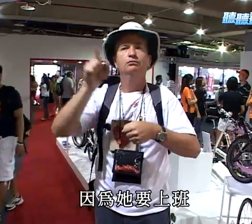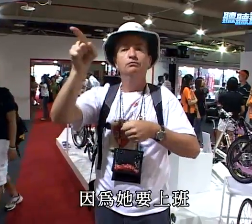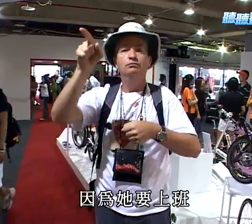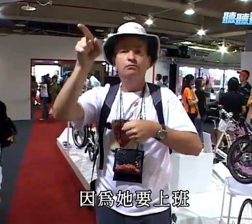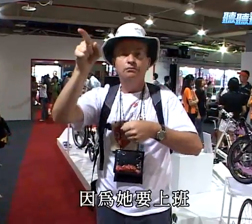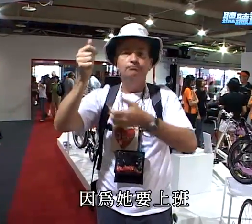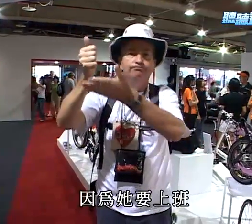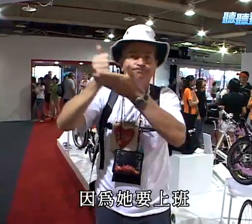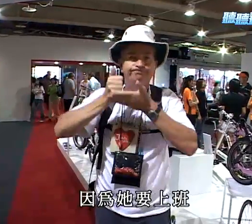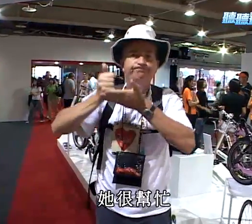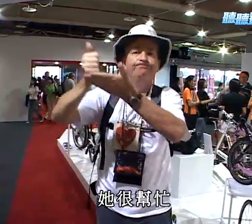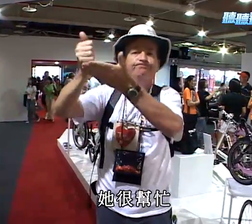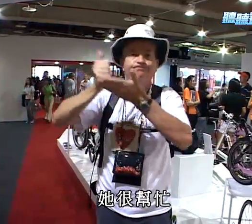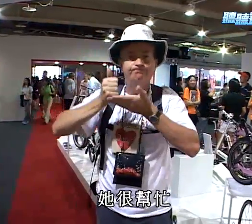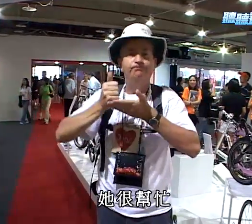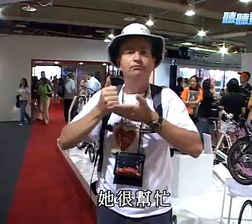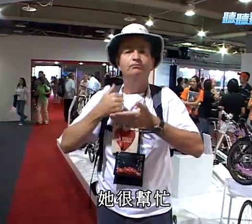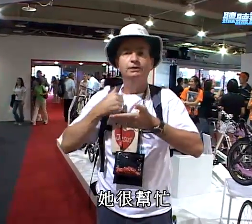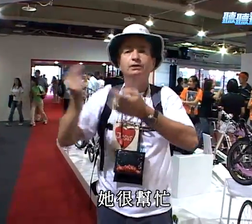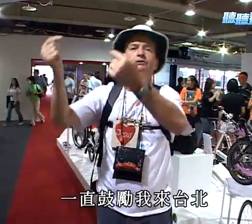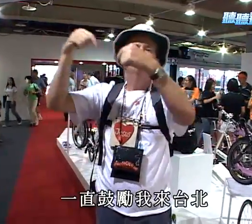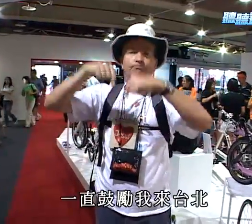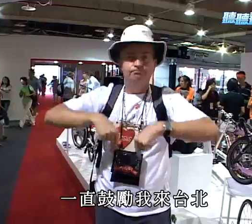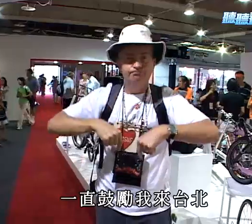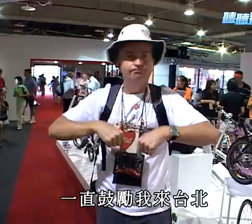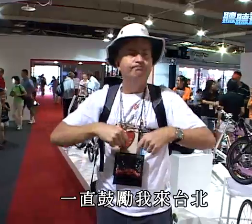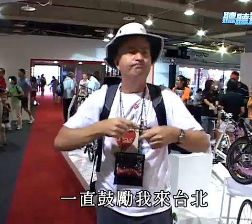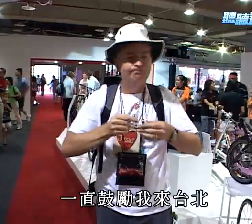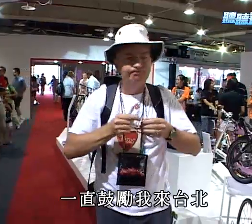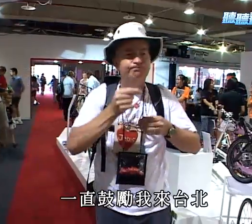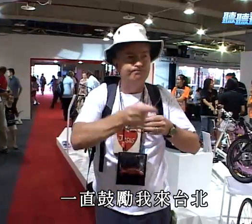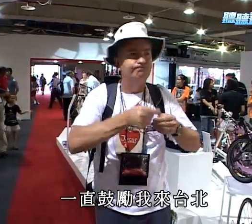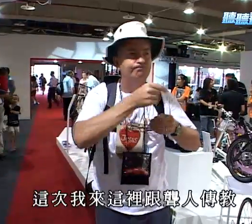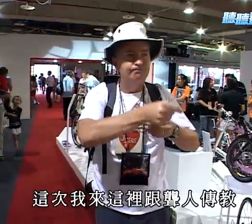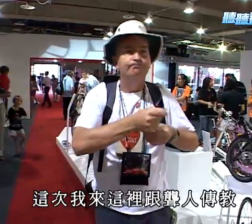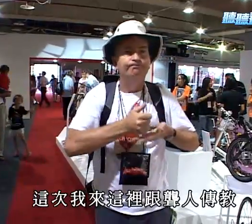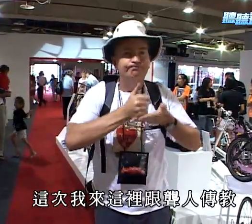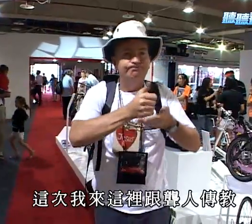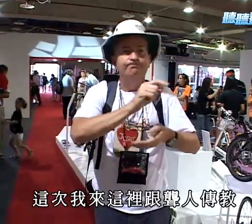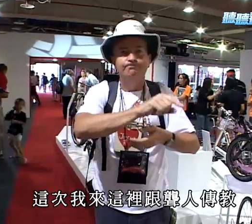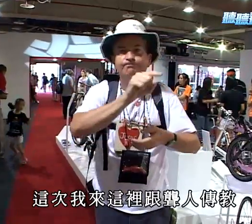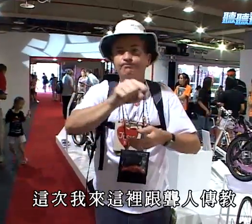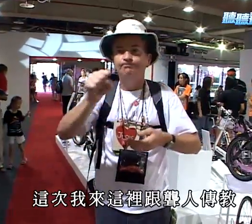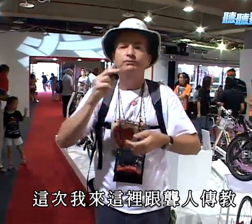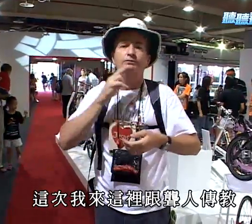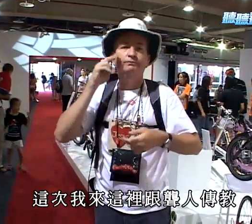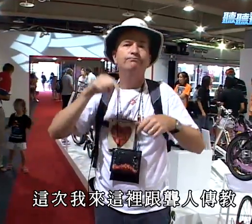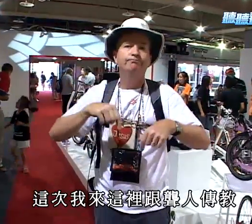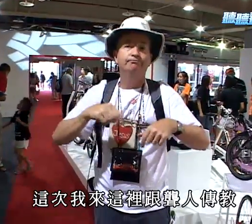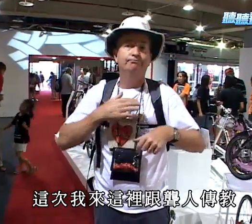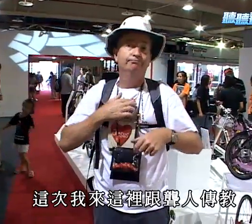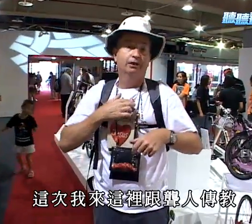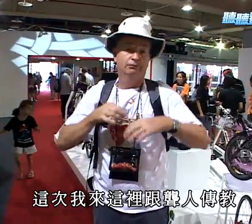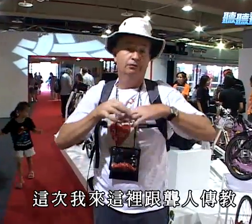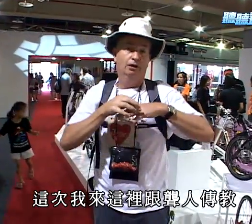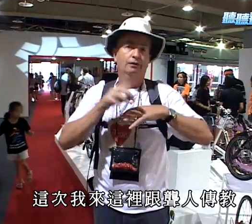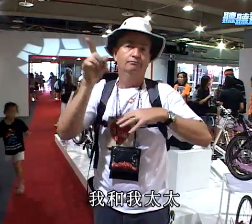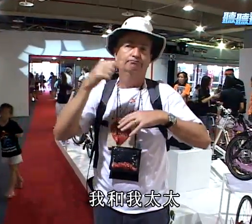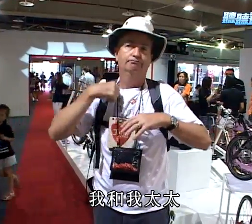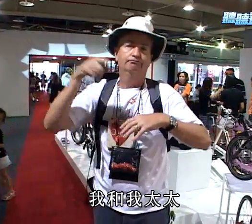上班，她很帮忙，一直鼓励我来台北。这次我来这里跟聋人传教，我和我太